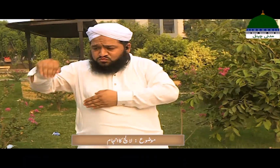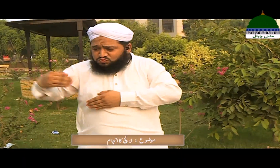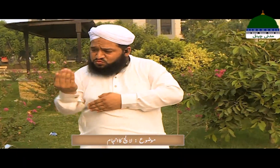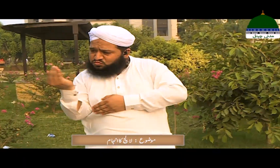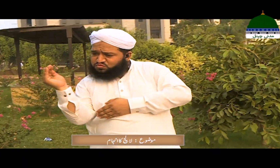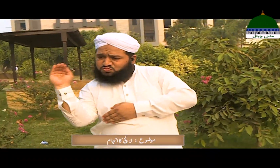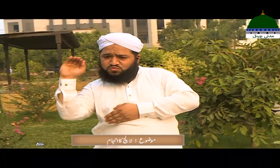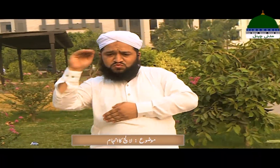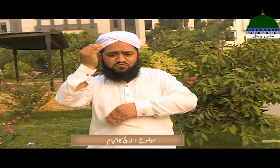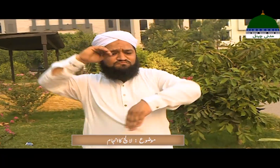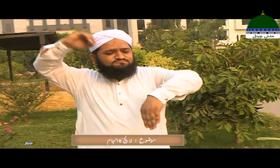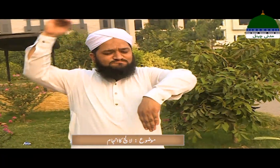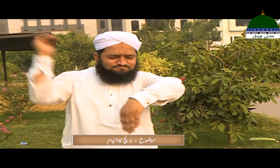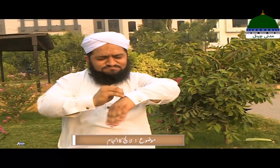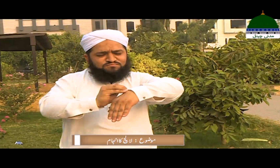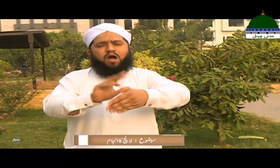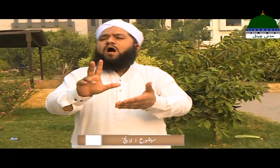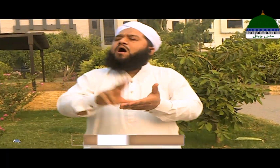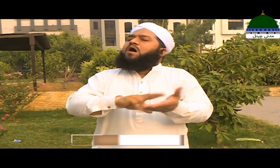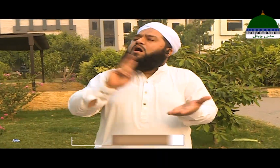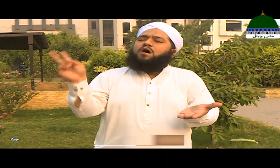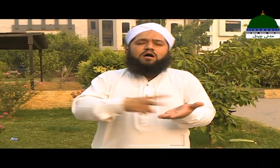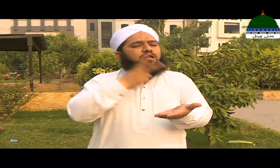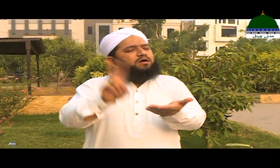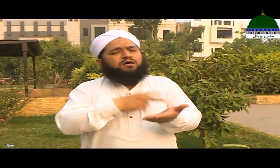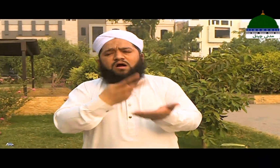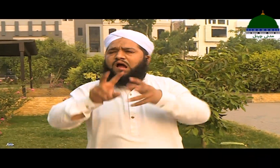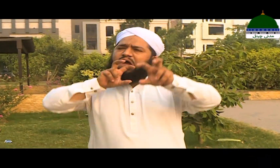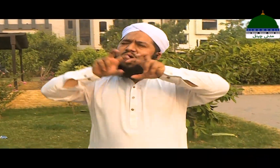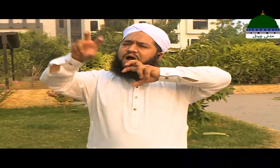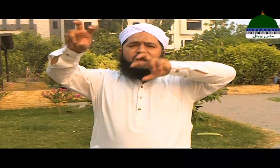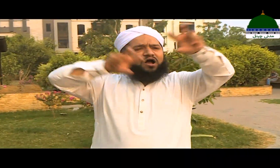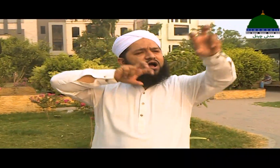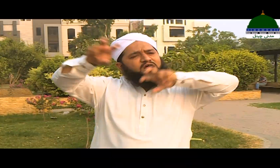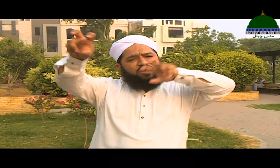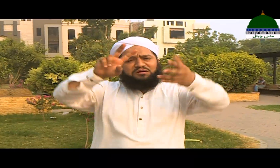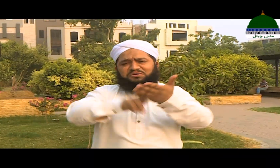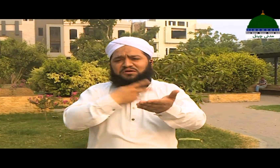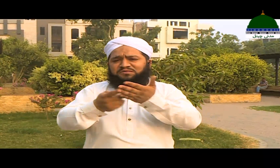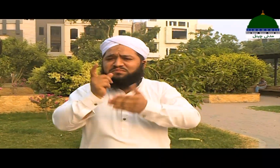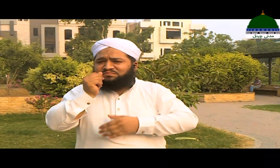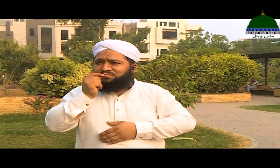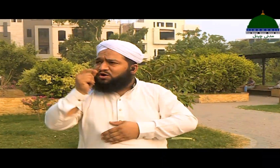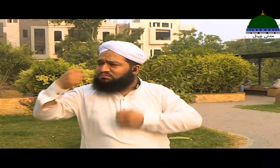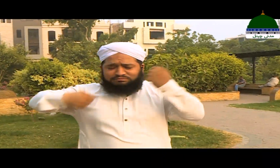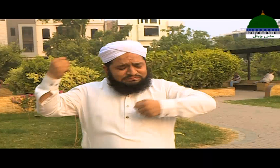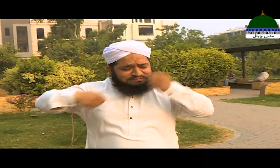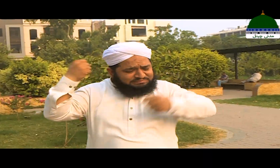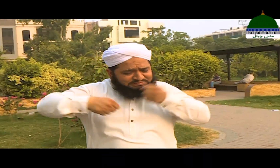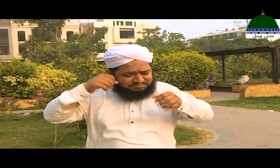اور اسے بھی ڈس لیا۔ شدت درد کی وجہ سے اس کی چیخیں بلند ہونے لگیں تو پڑوسی بھاگ کر آئے اور اسے